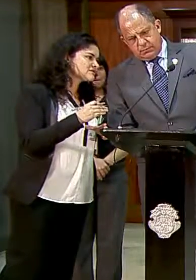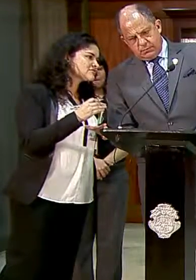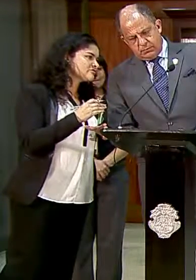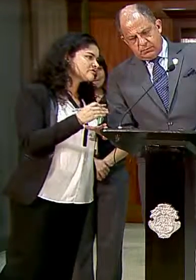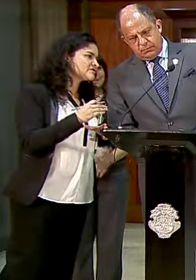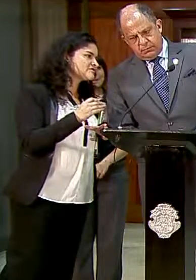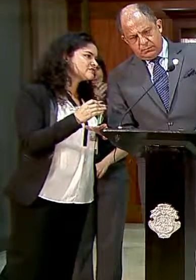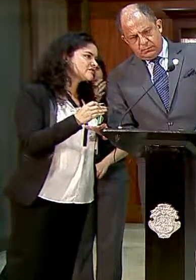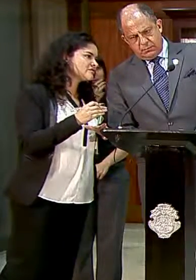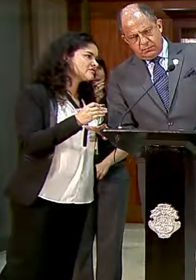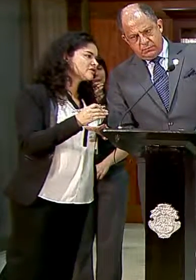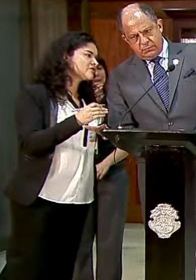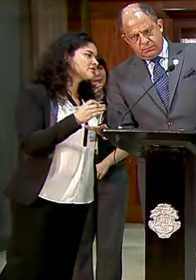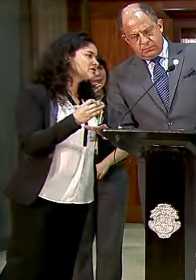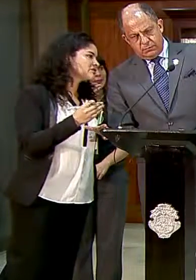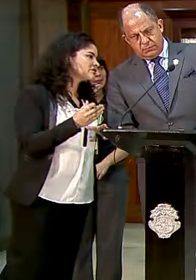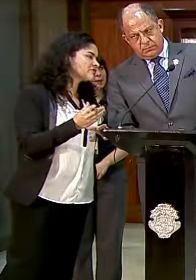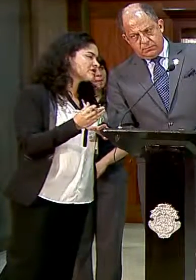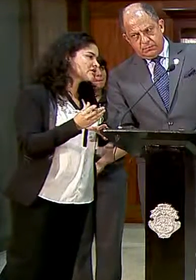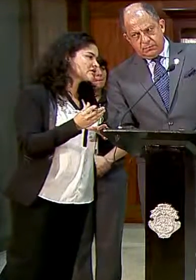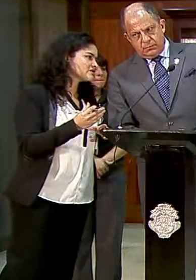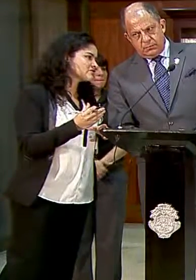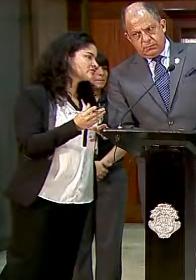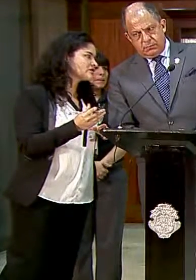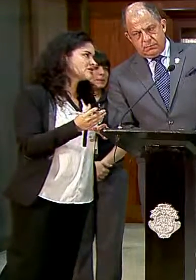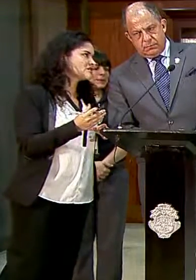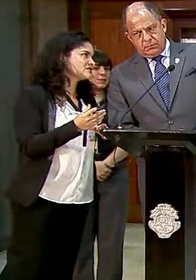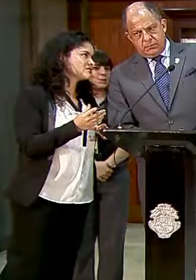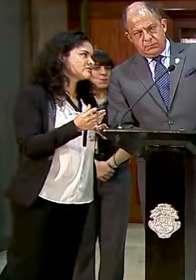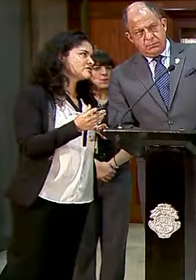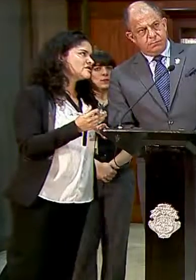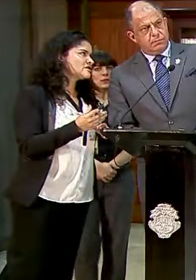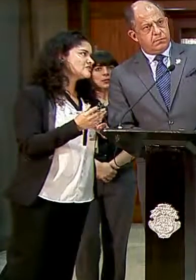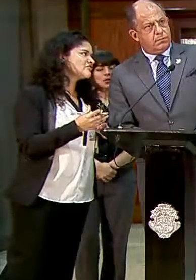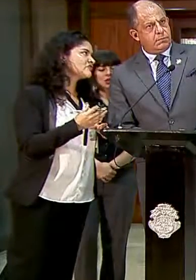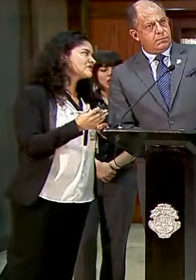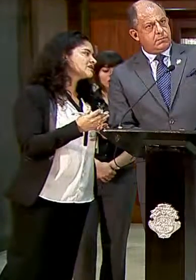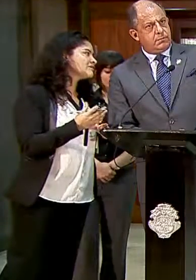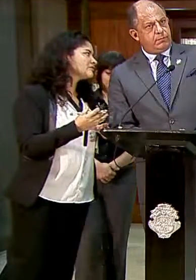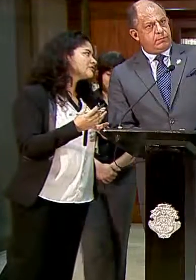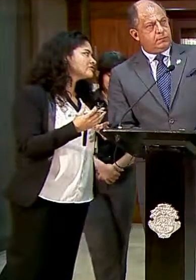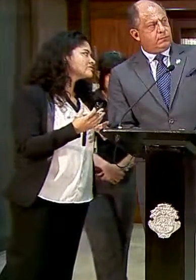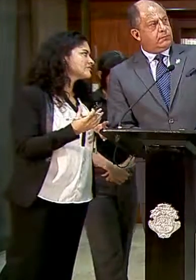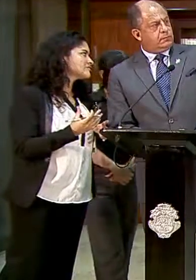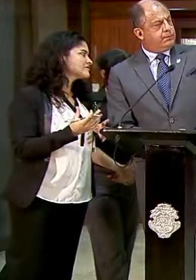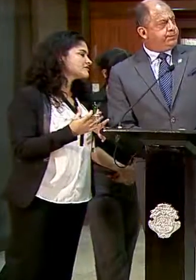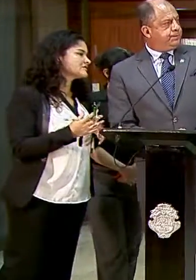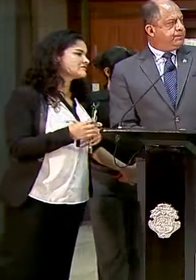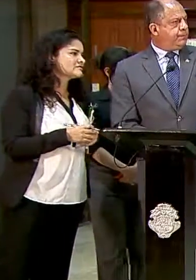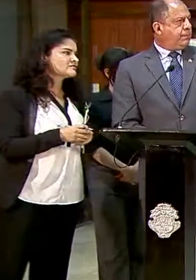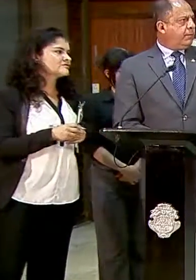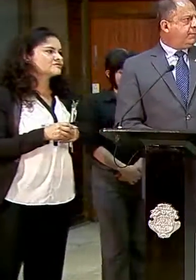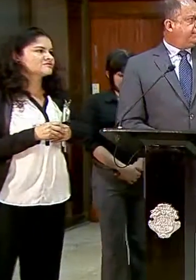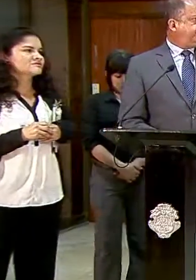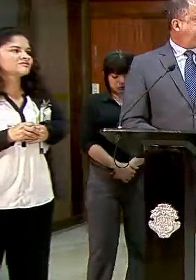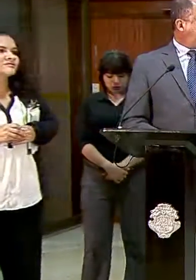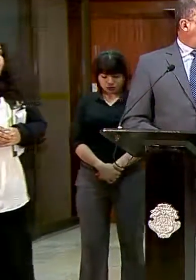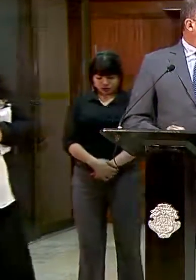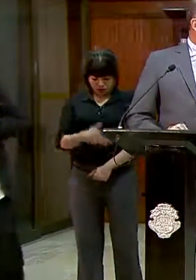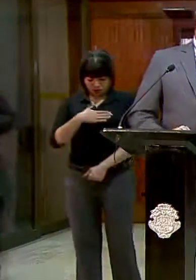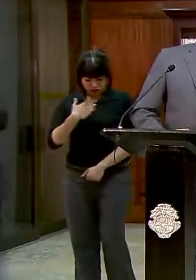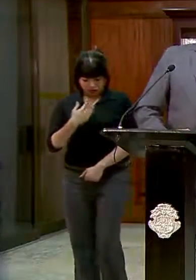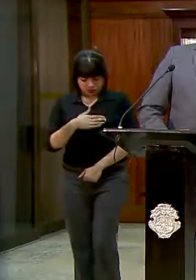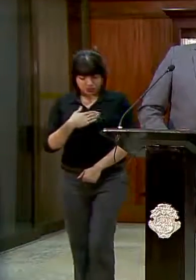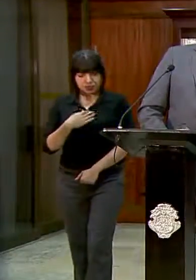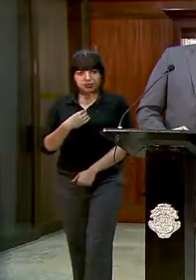Rica no toma una decisión en materia fiscal, dado que también nos han criticado y nos ha llevado la atención agencias calificadoras de riesgo por no tener una definición